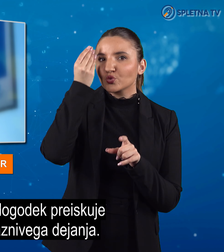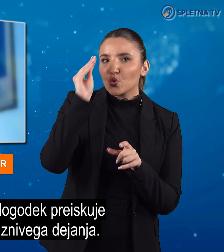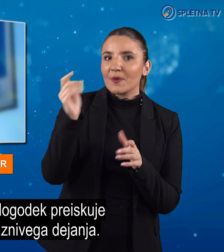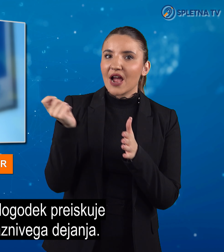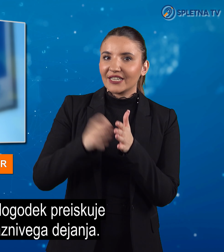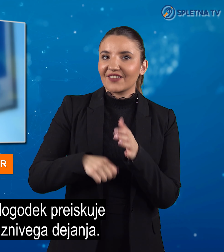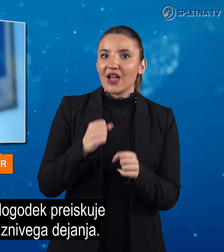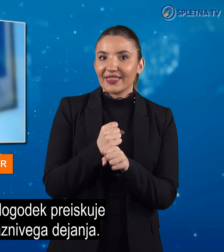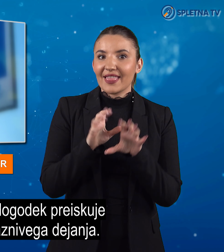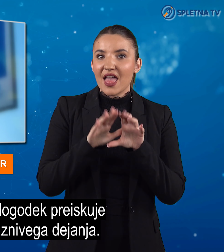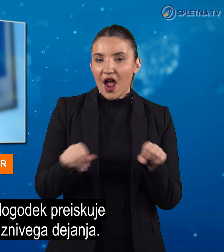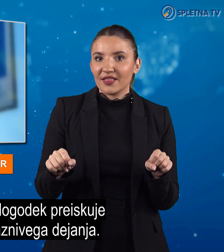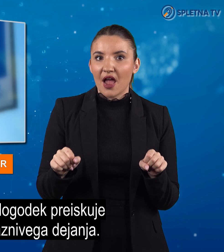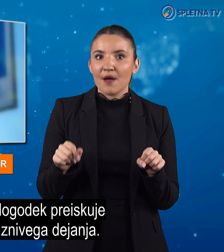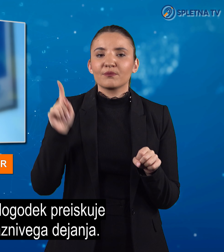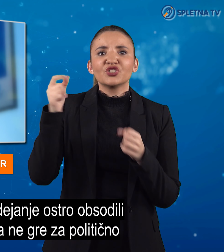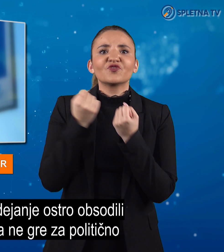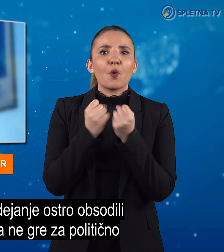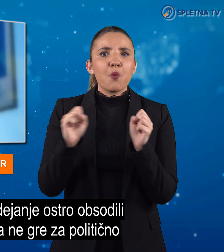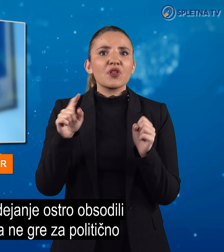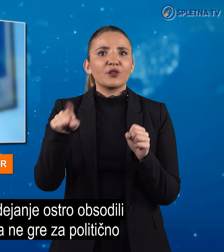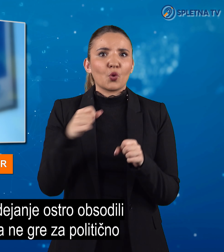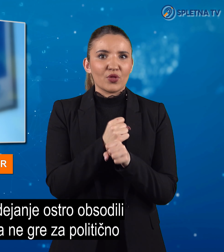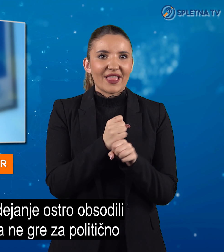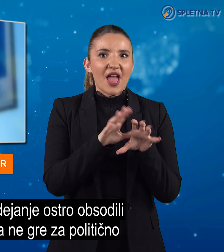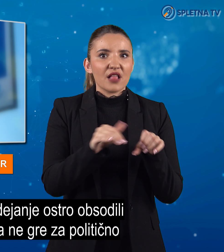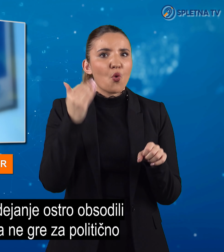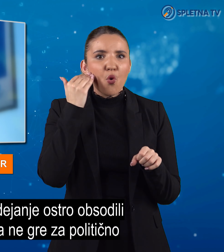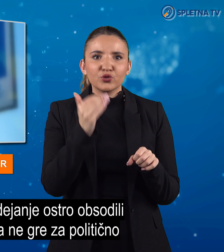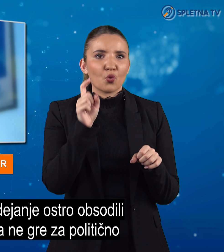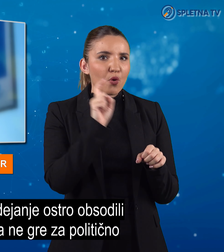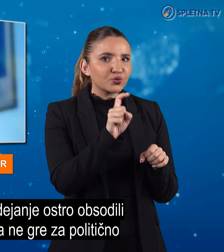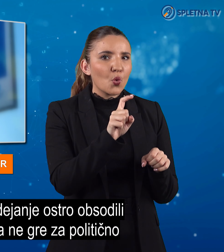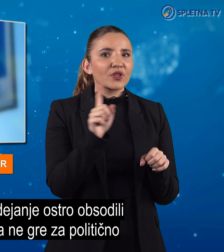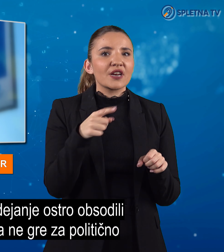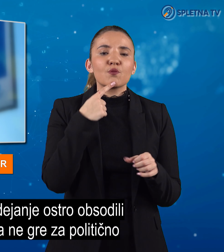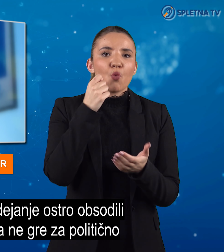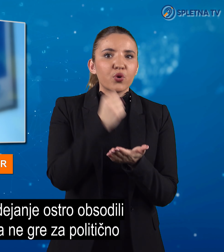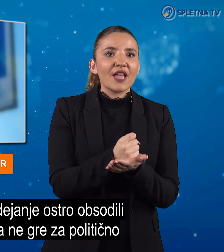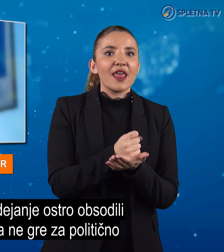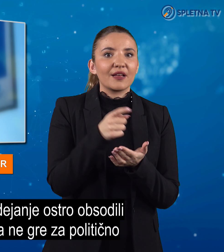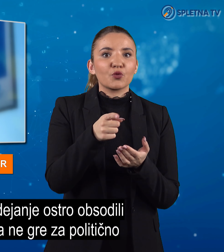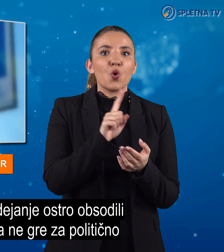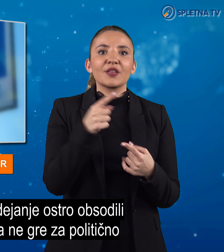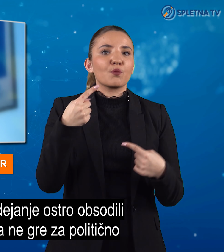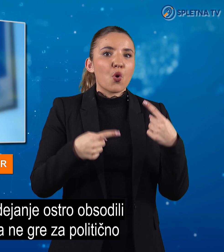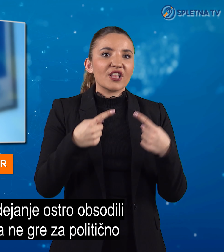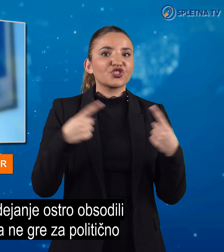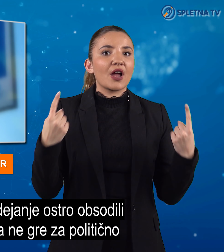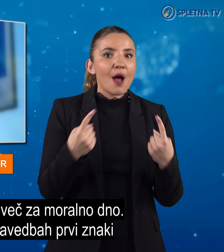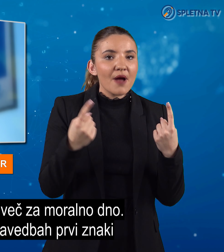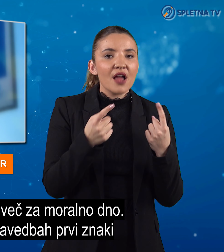dejanja. V Svobodi so dejanje ostro obsodili in poudarili, da ne gre za politično